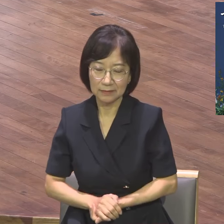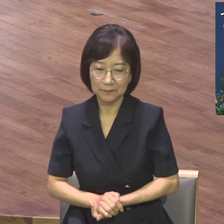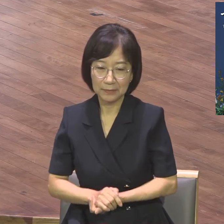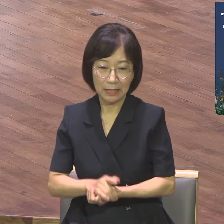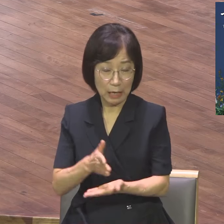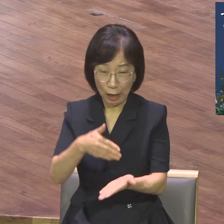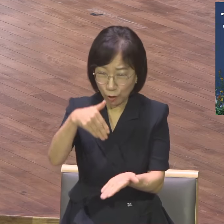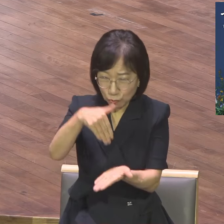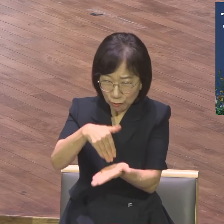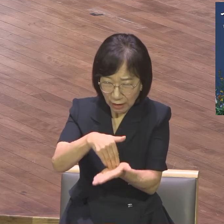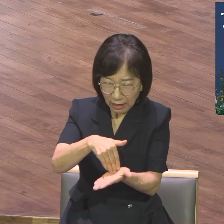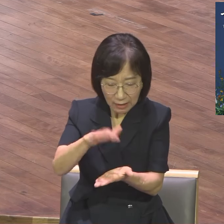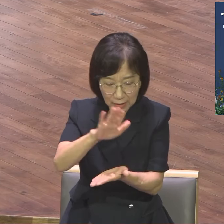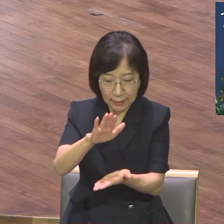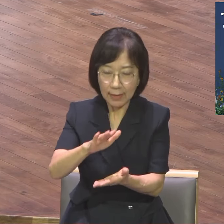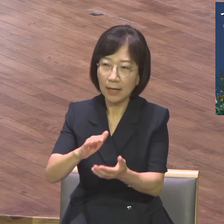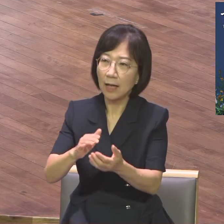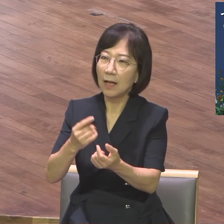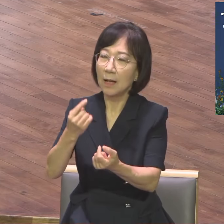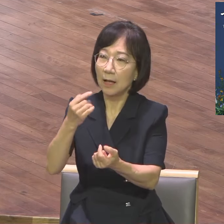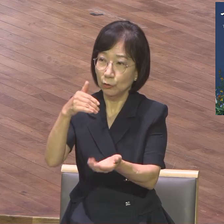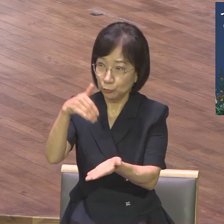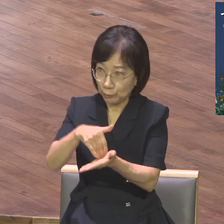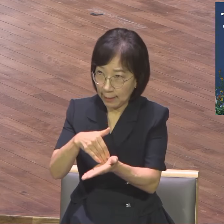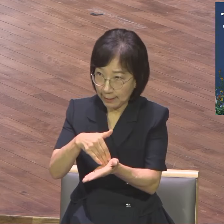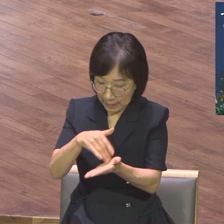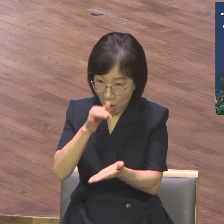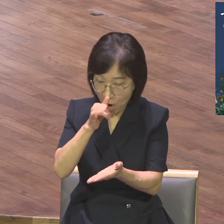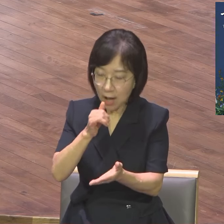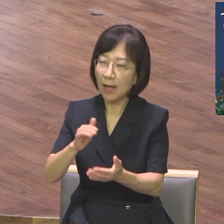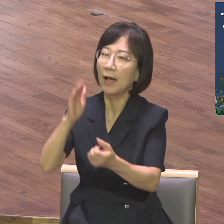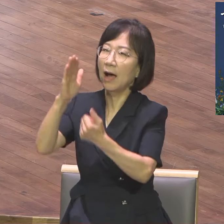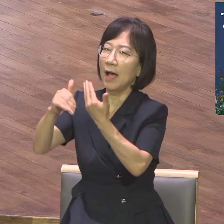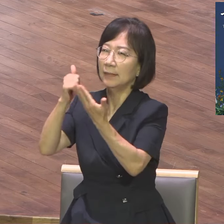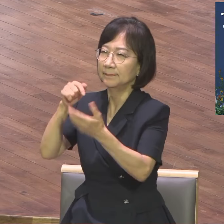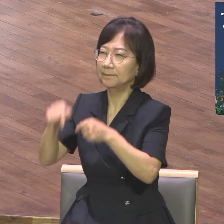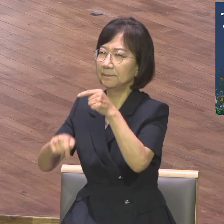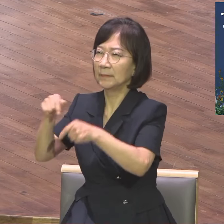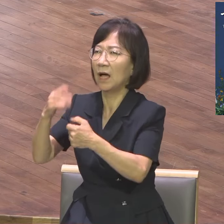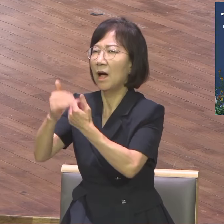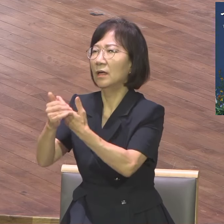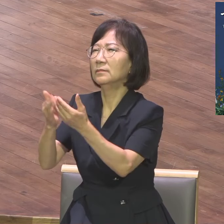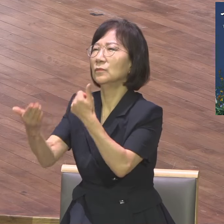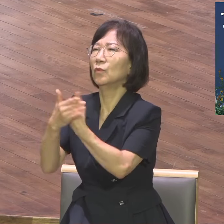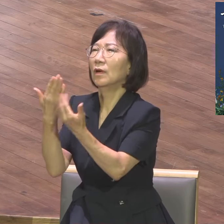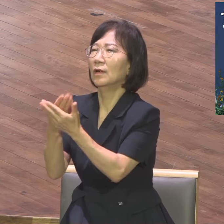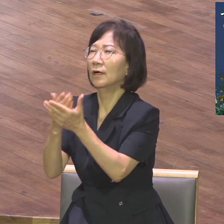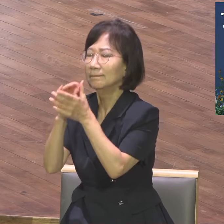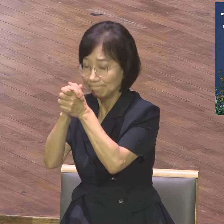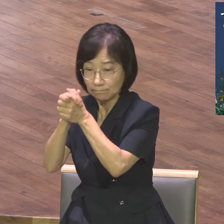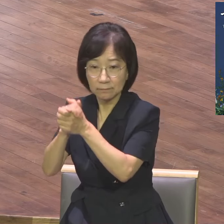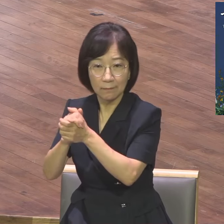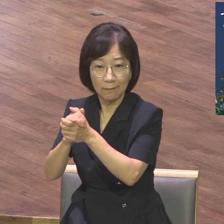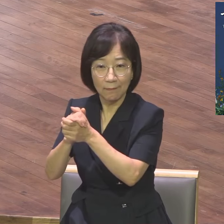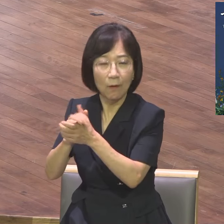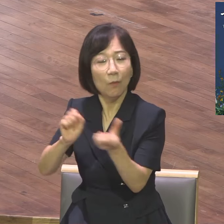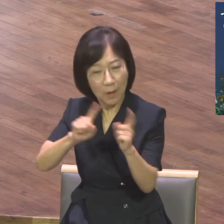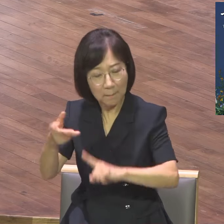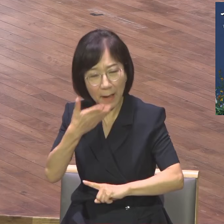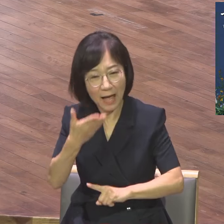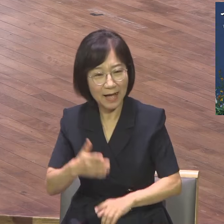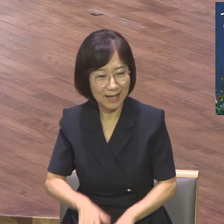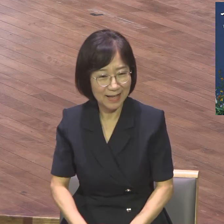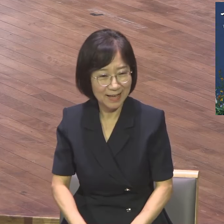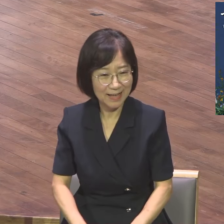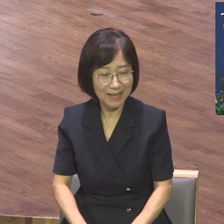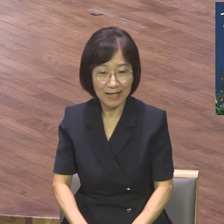나가야 돼요. 후회가 아니라 하나님 앞에. 하나님 앞에 나가려면 사는 거예요.